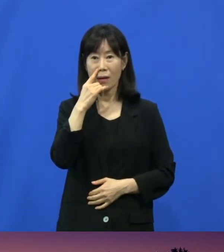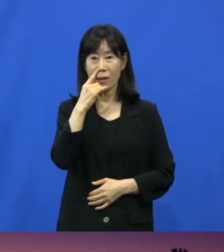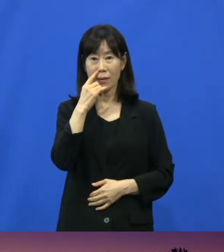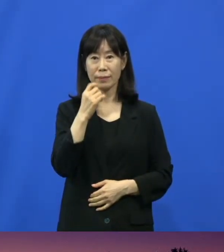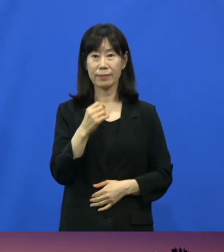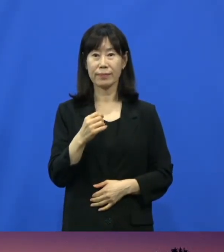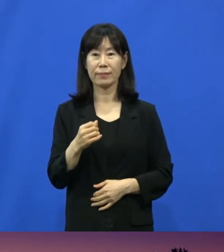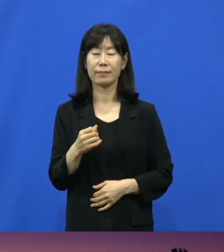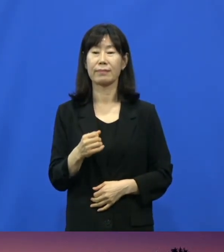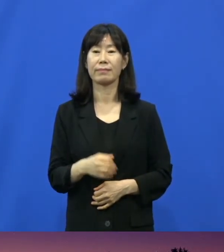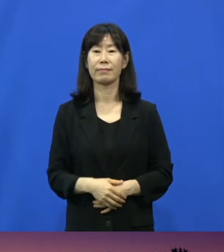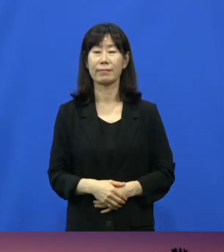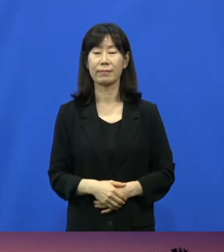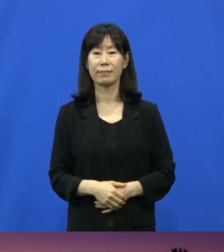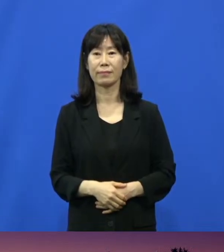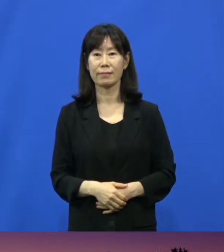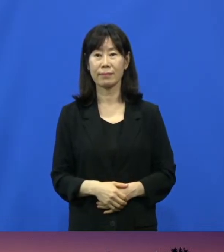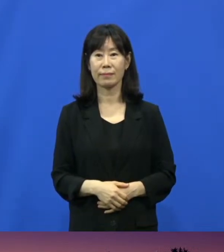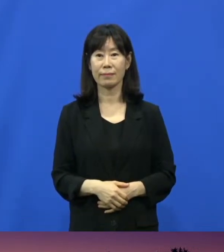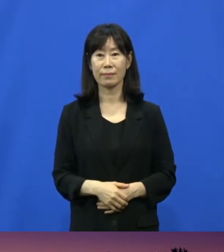삶의 모든 고통의 원인이죠.